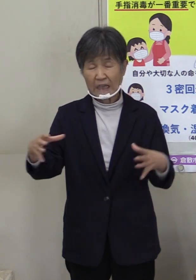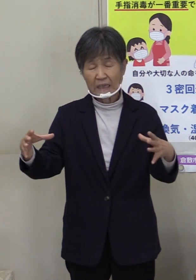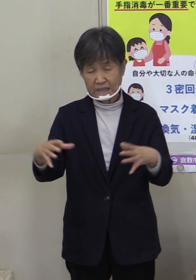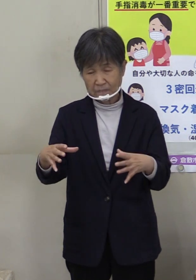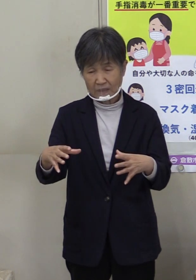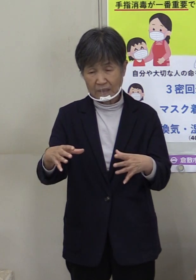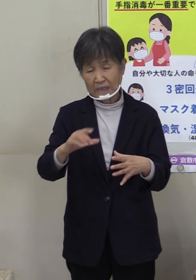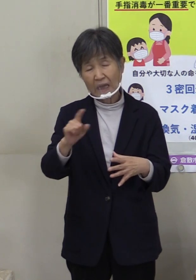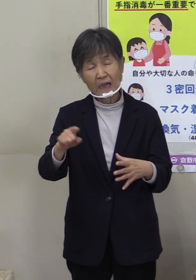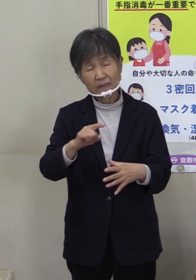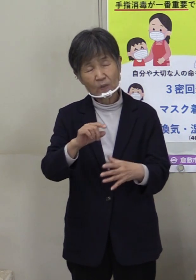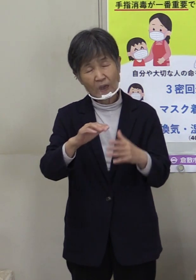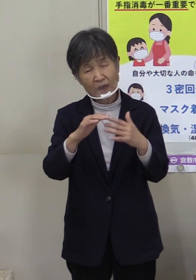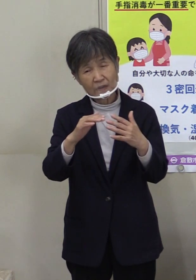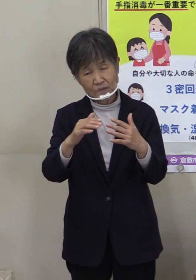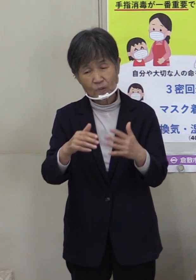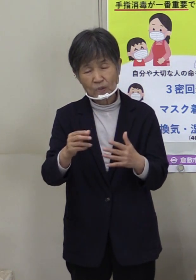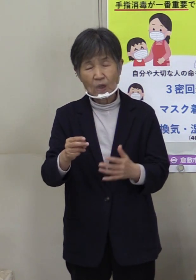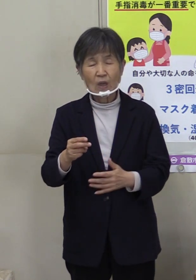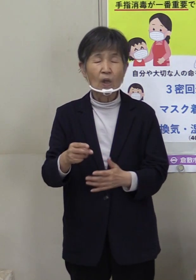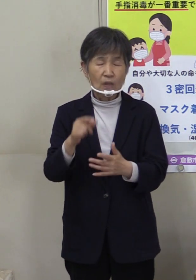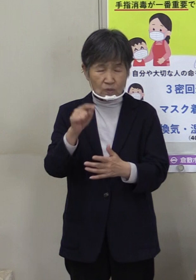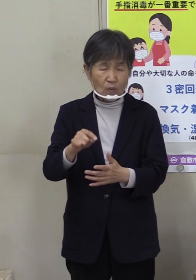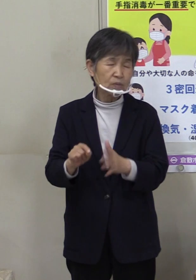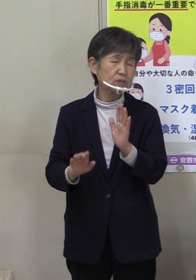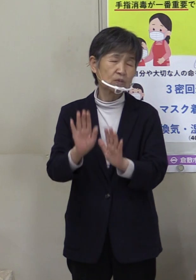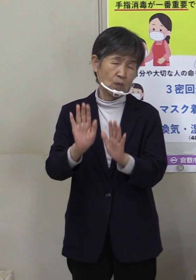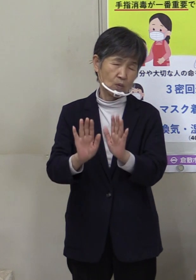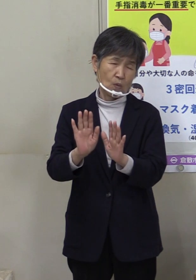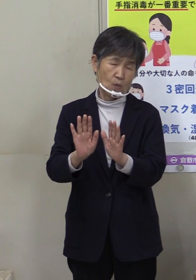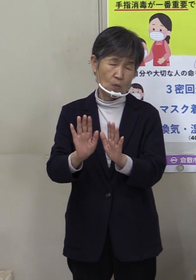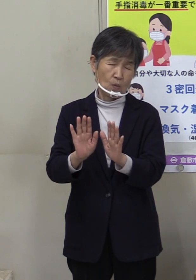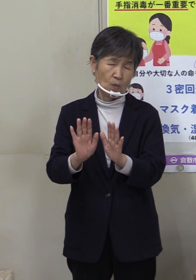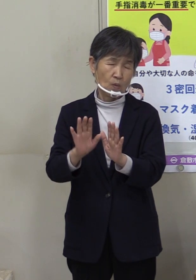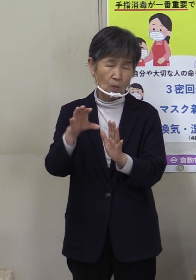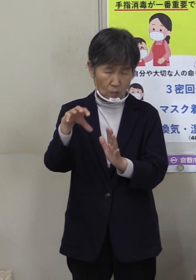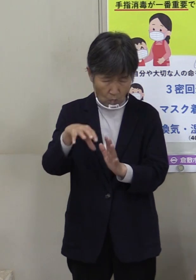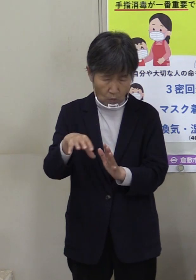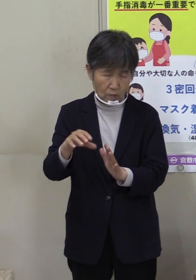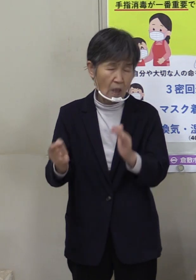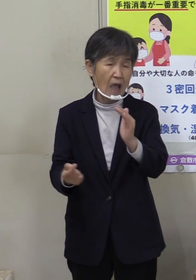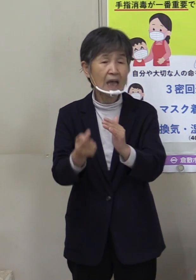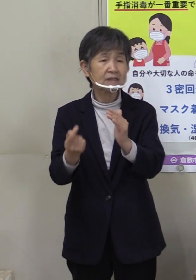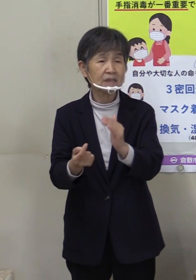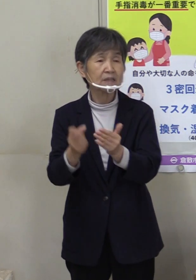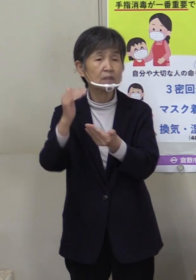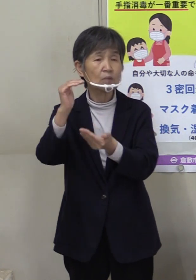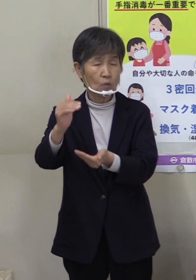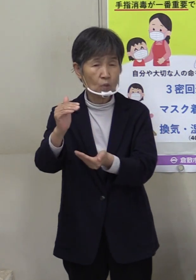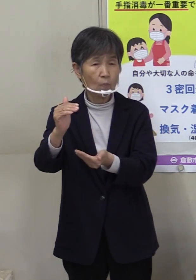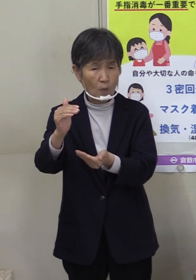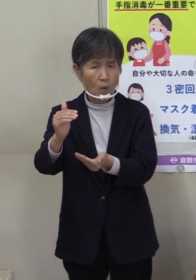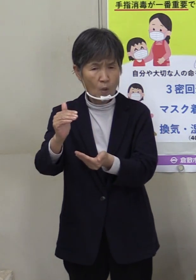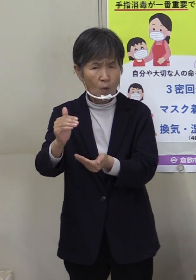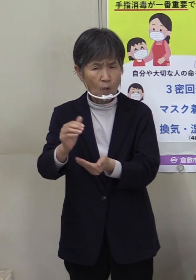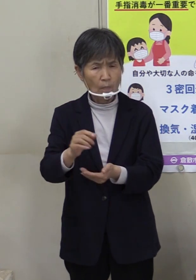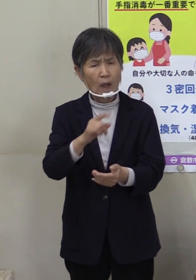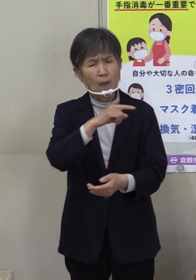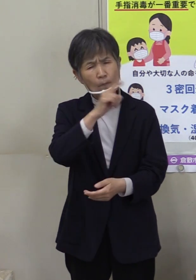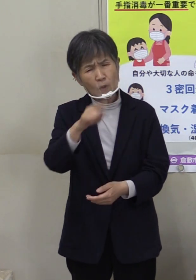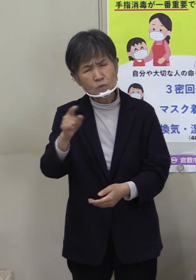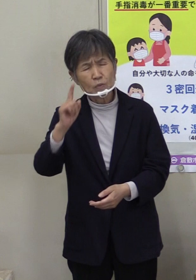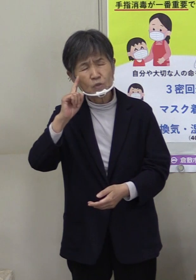何らかの形で、飲食をしていると、そういうところで、発生しているということも散見されますので